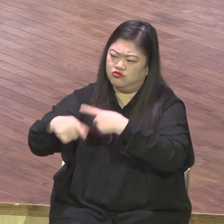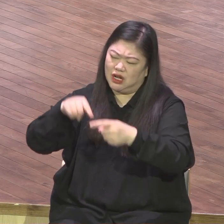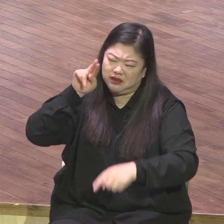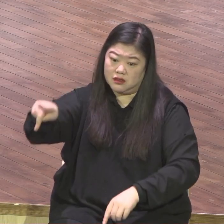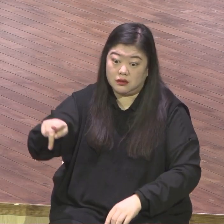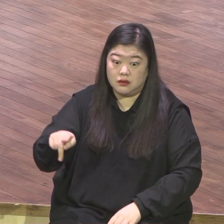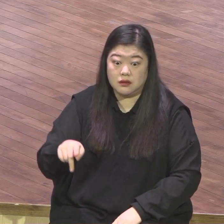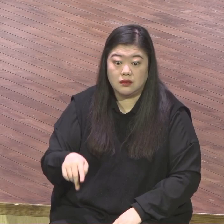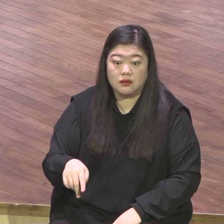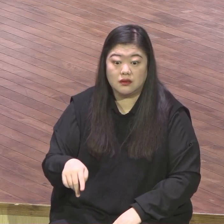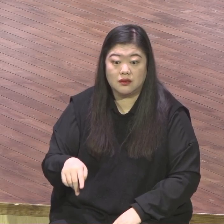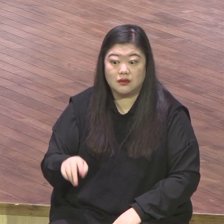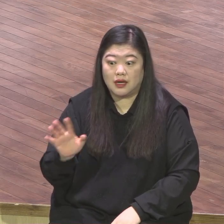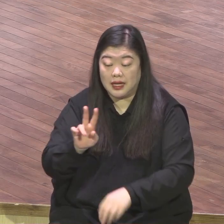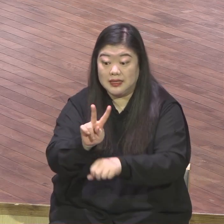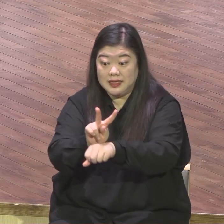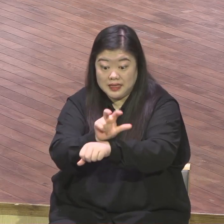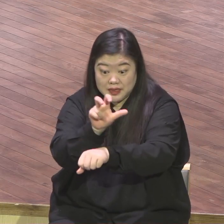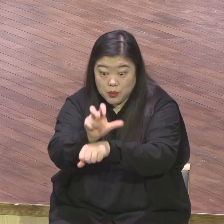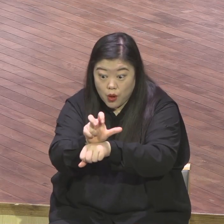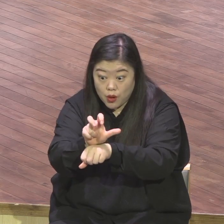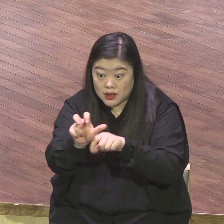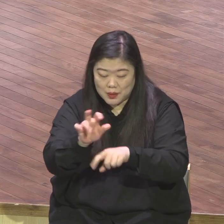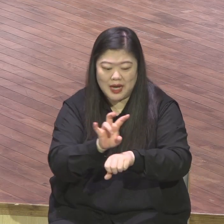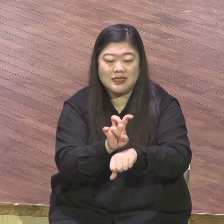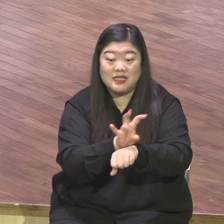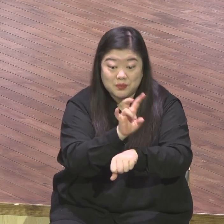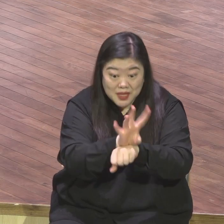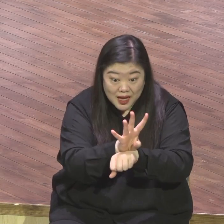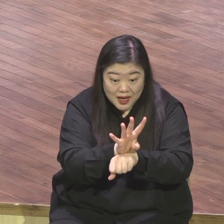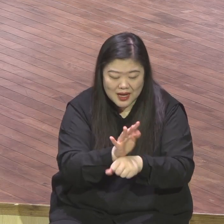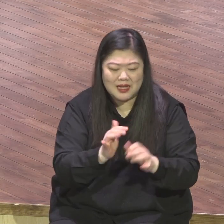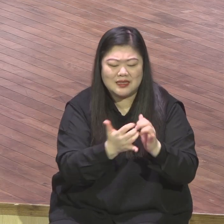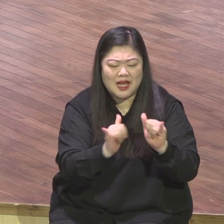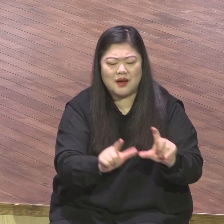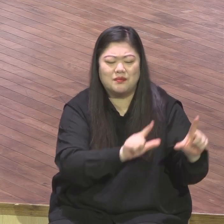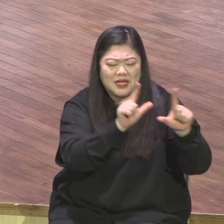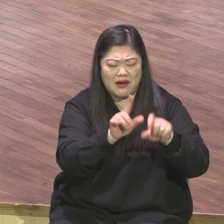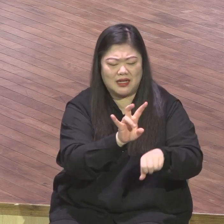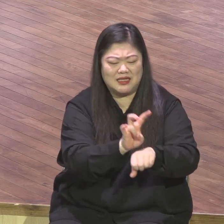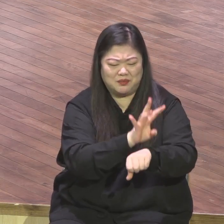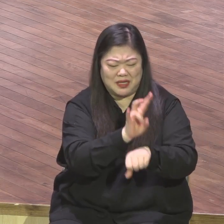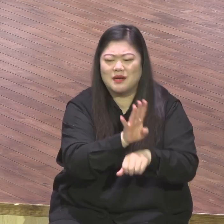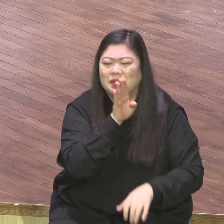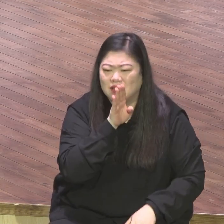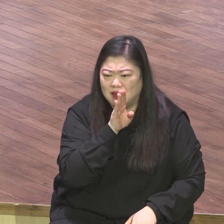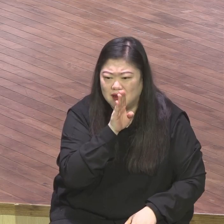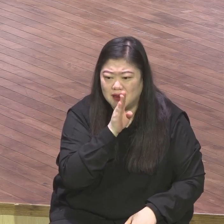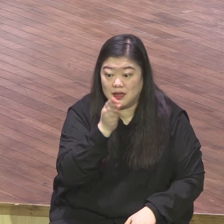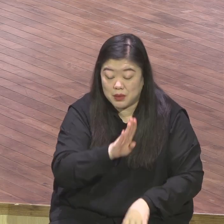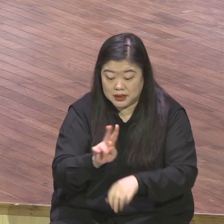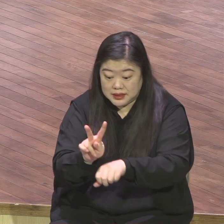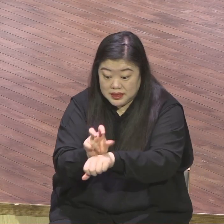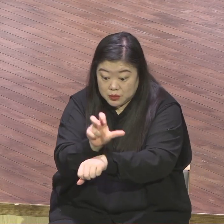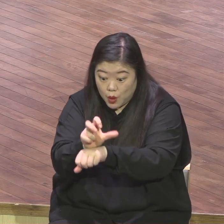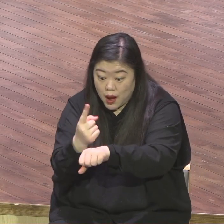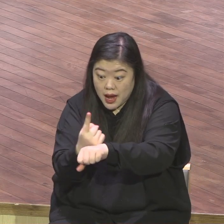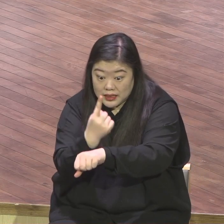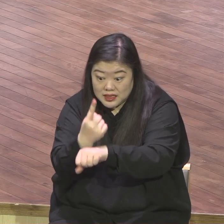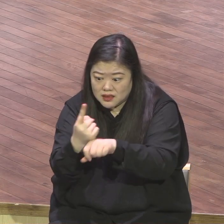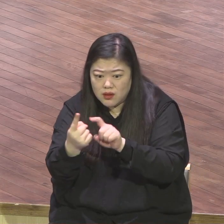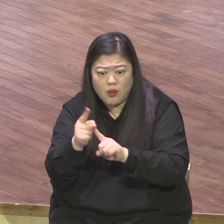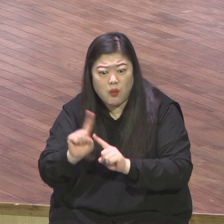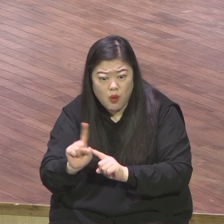그래. 25는 우리의 능력 아닙니다. 이게 무슨 말입니까? 25는 기도를